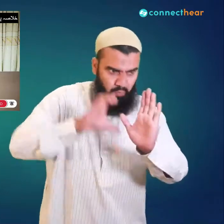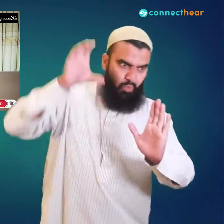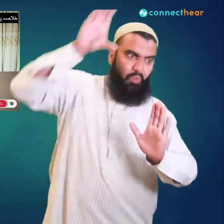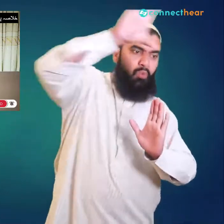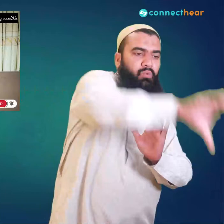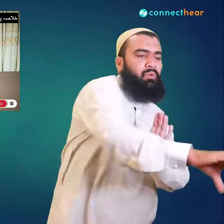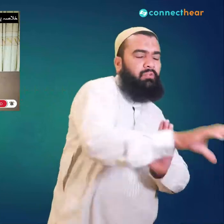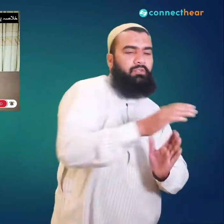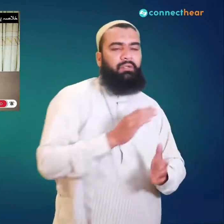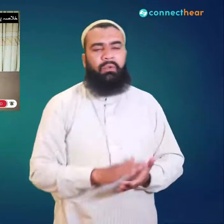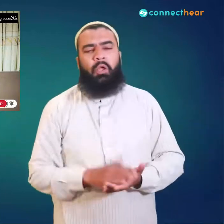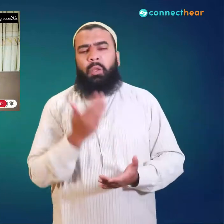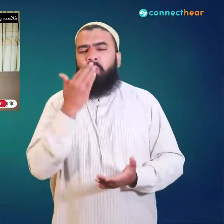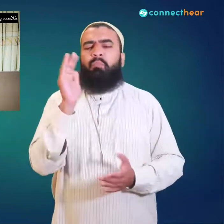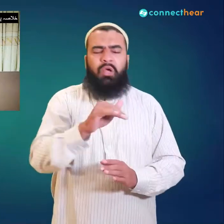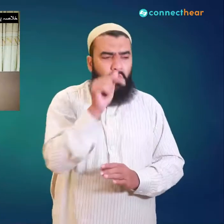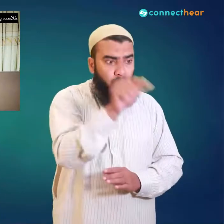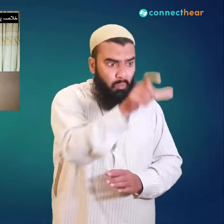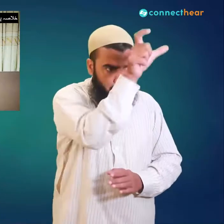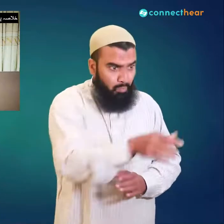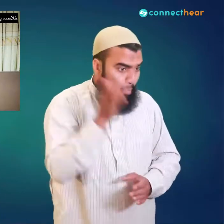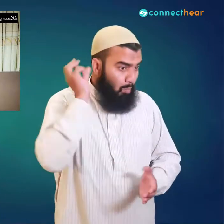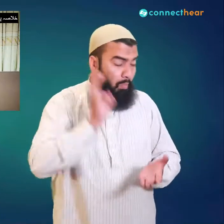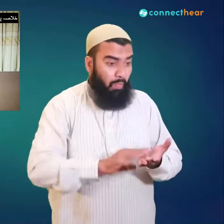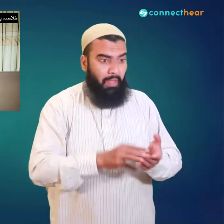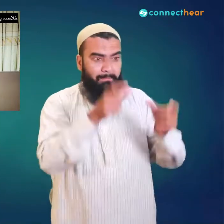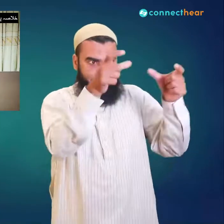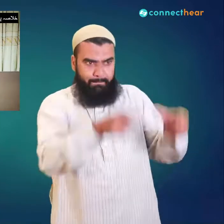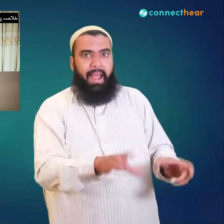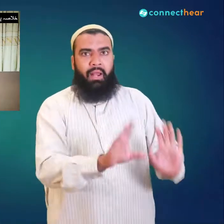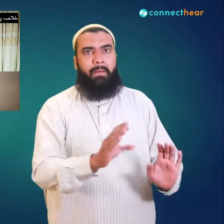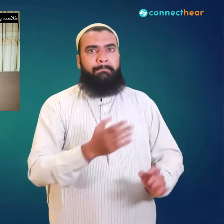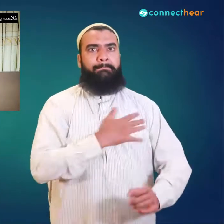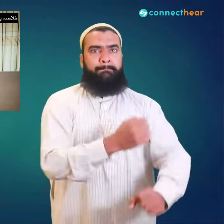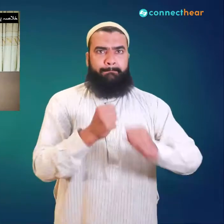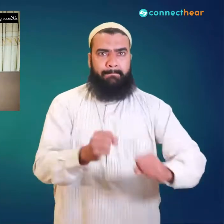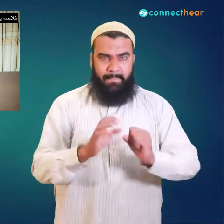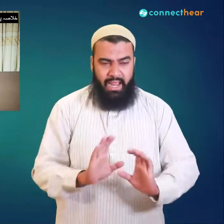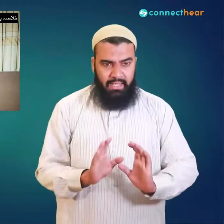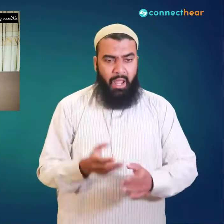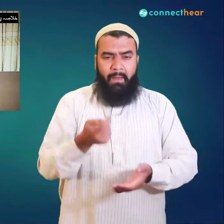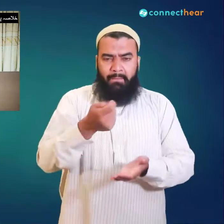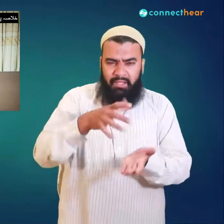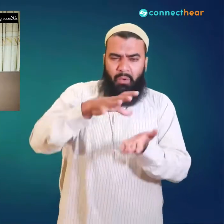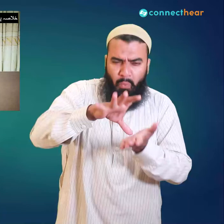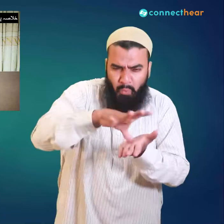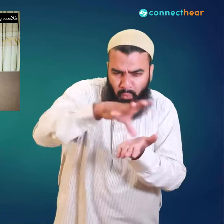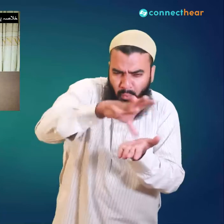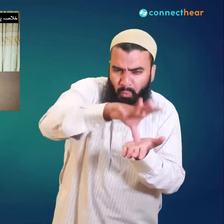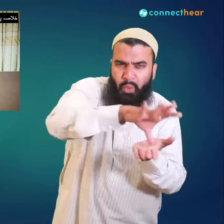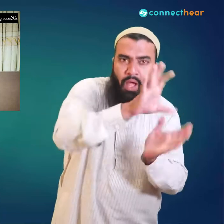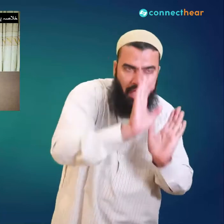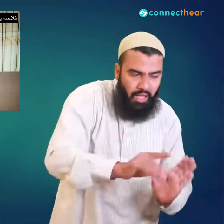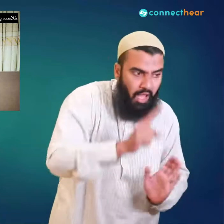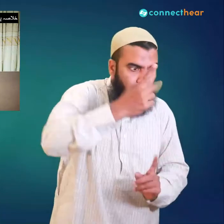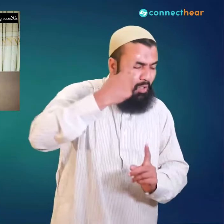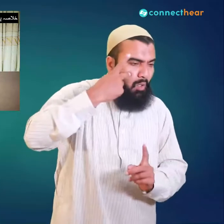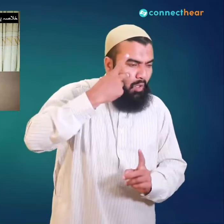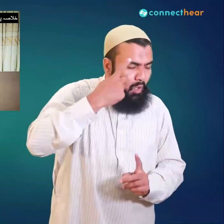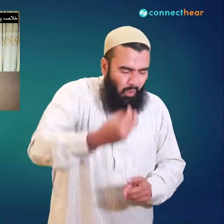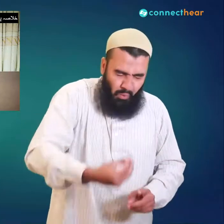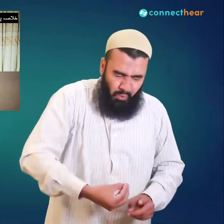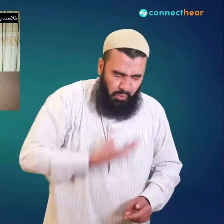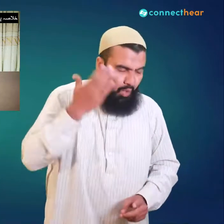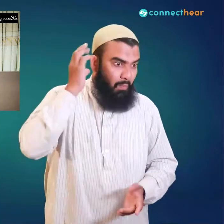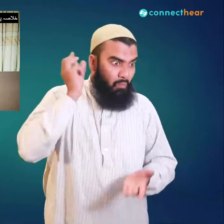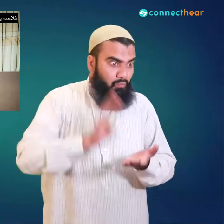حصول کے لیے جو بھی محنت کی جائے گی، جو کوشش کی جائے گی اور اس پر جو اخراجات ہوں گے، خرچ ہوگا، یہ بھی اللہ کی راہ میں ہوگا، اس